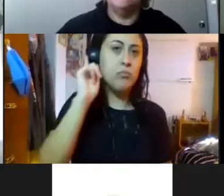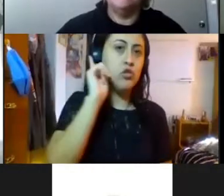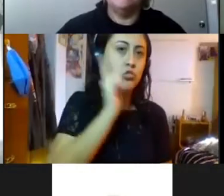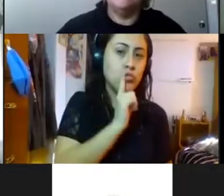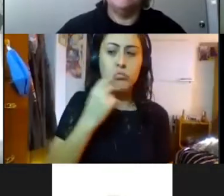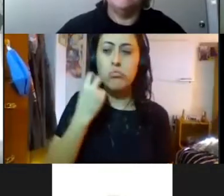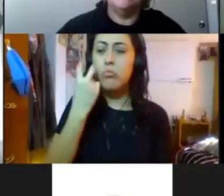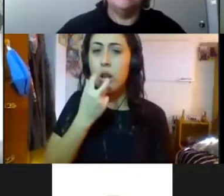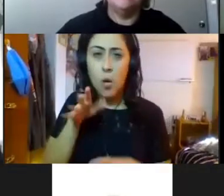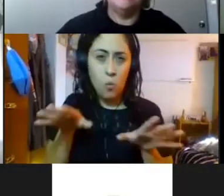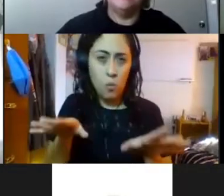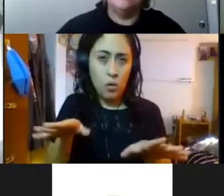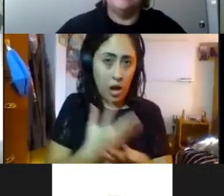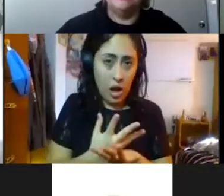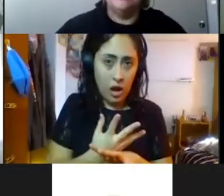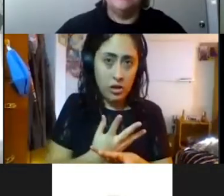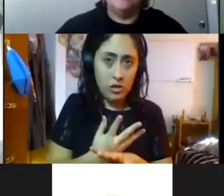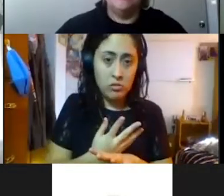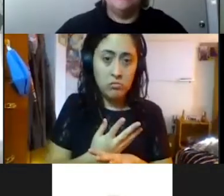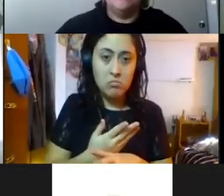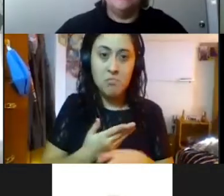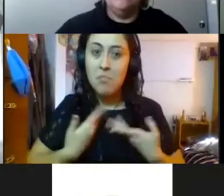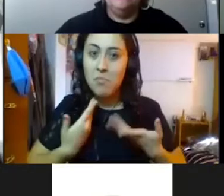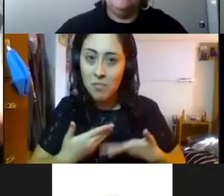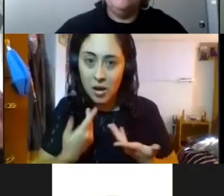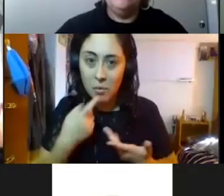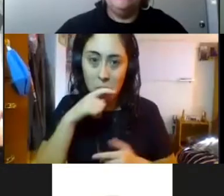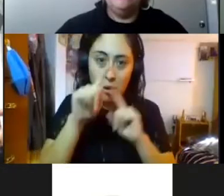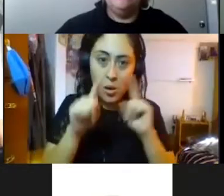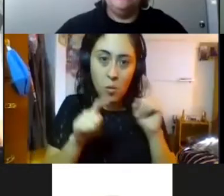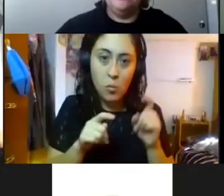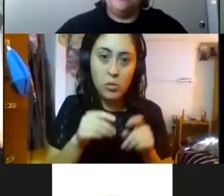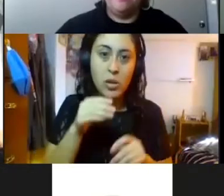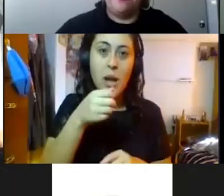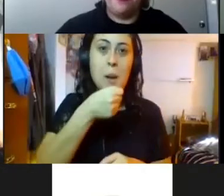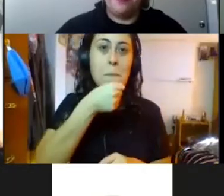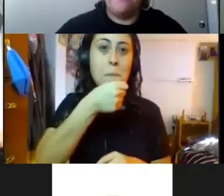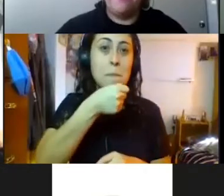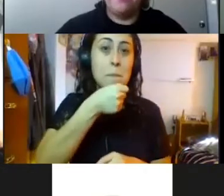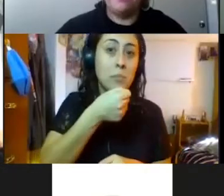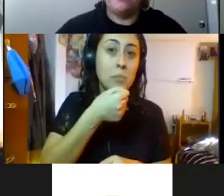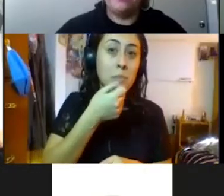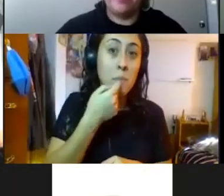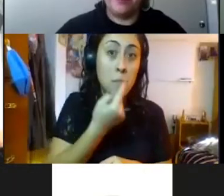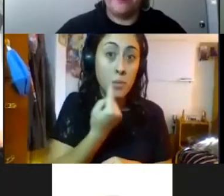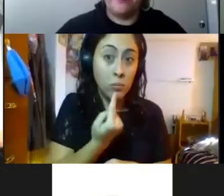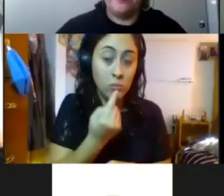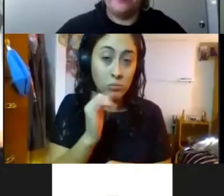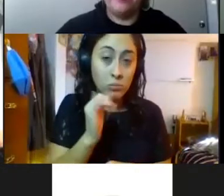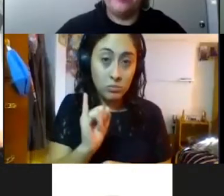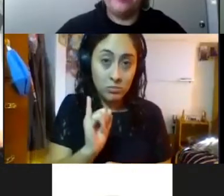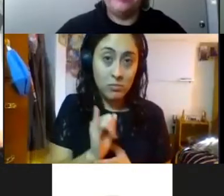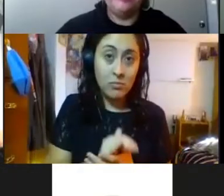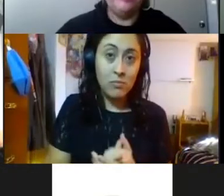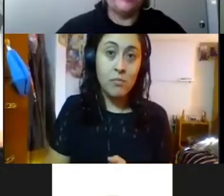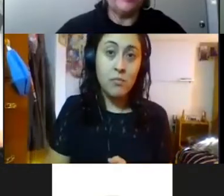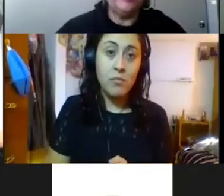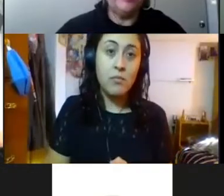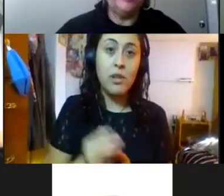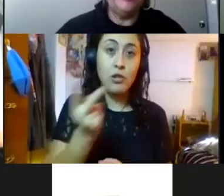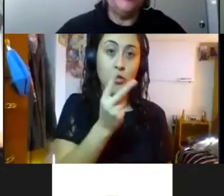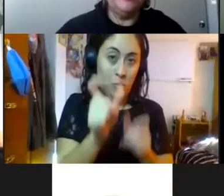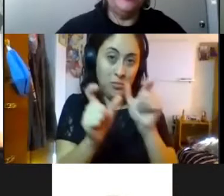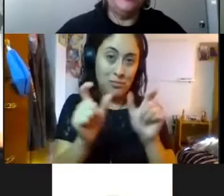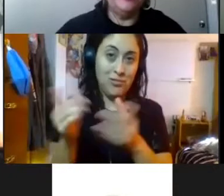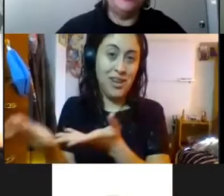¿sí? Alguien que se anime a abrir su micrófono, a consultar a estos dos invitados que tenemos